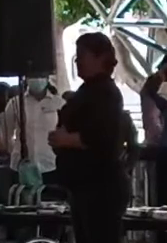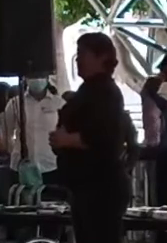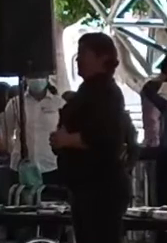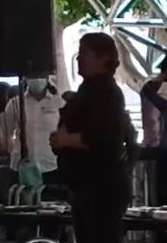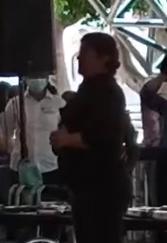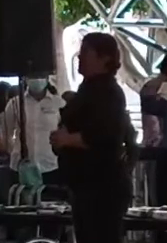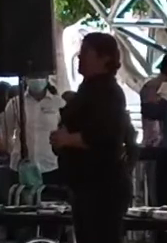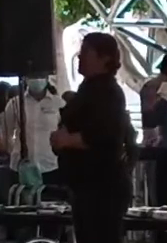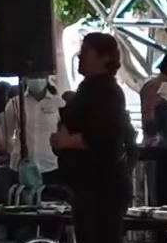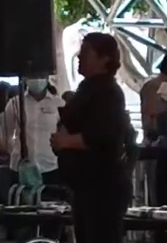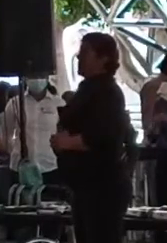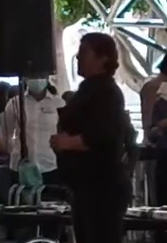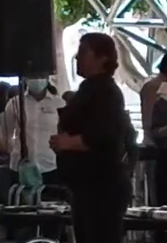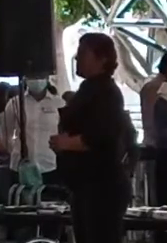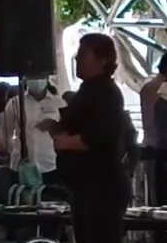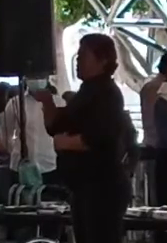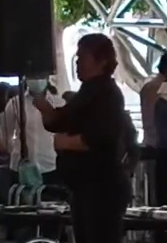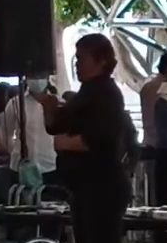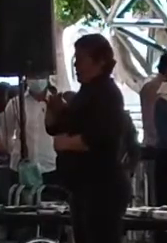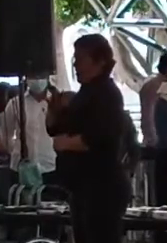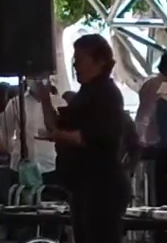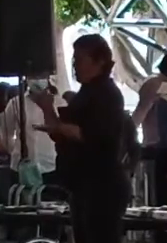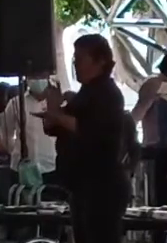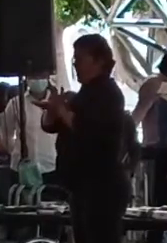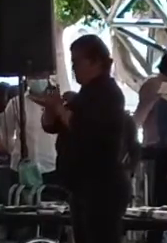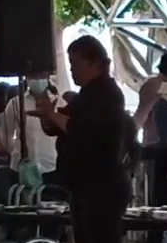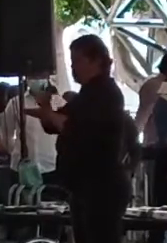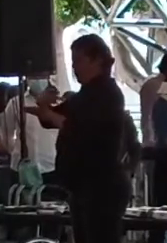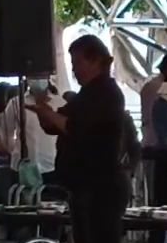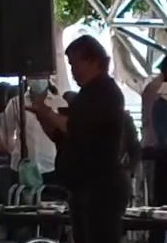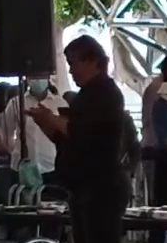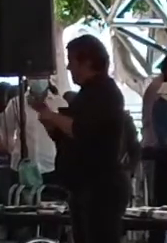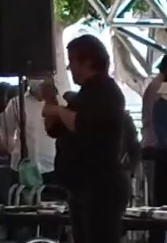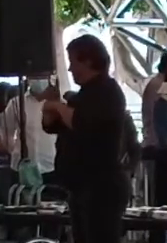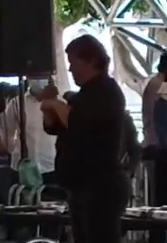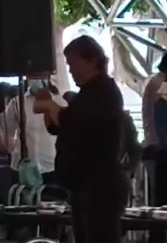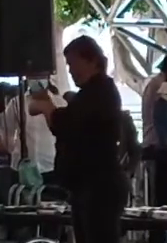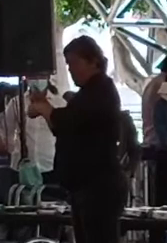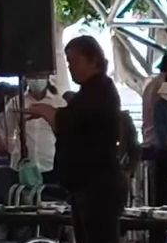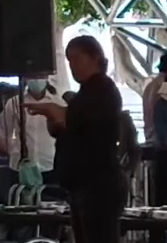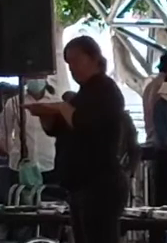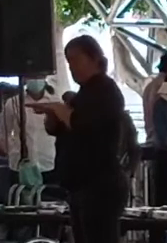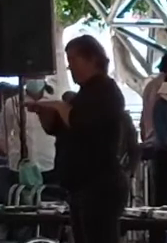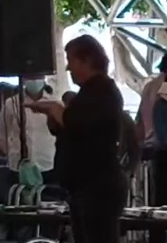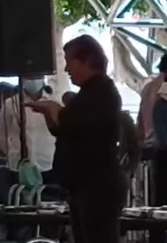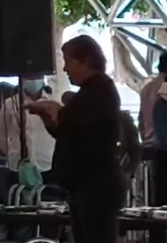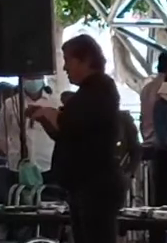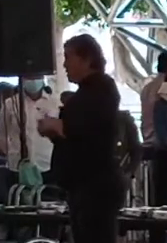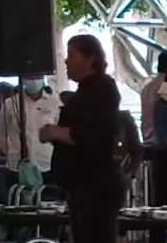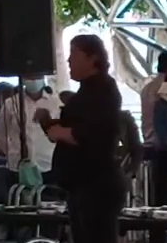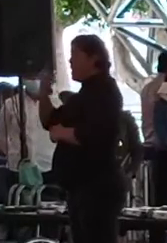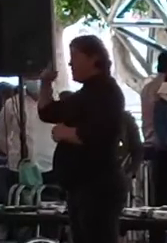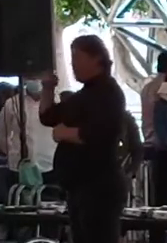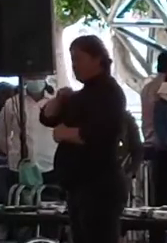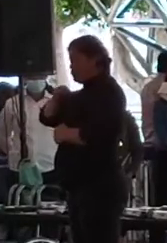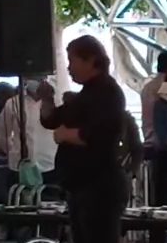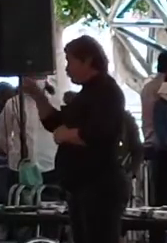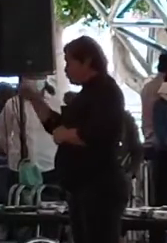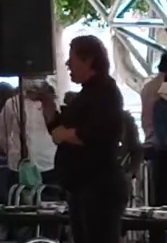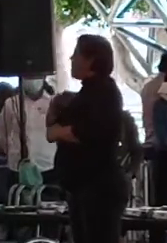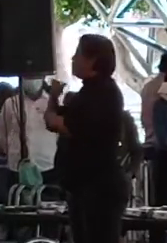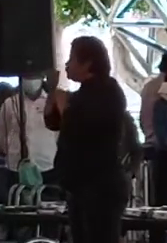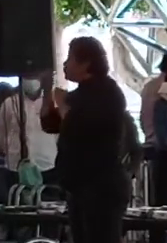independientemente de que hoy se están dando estos programas, todos los días estamos trabajando para que nadie falte